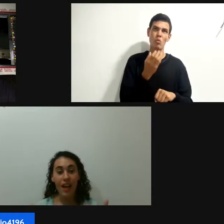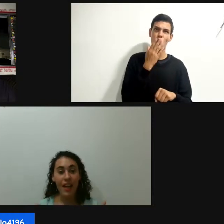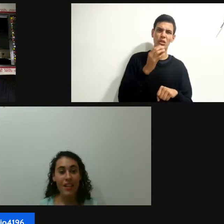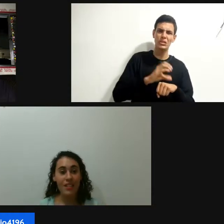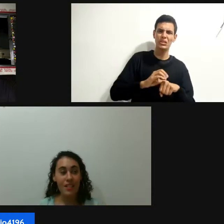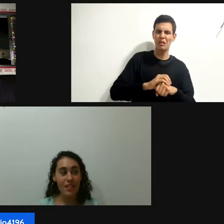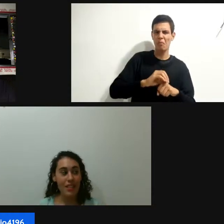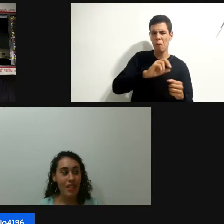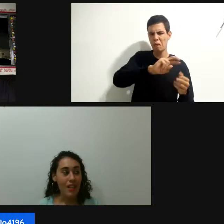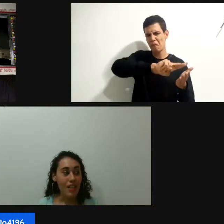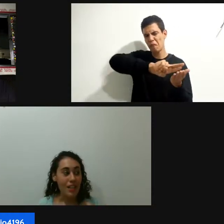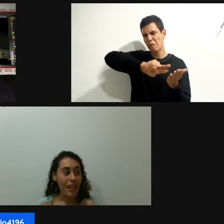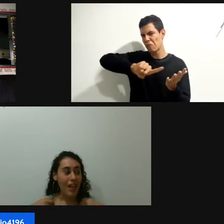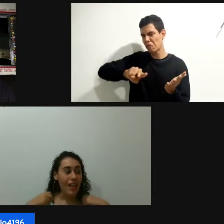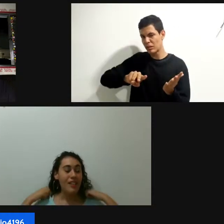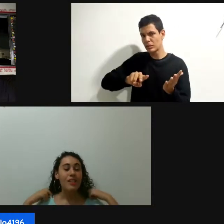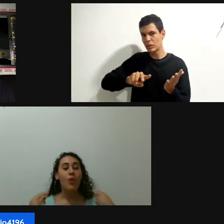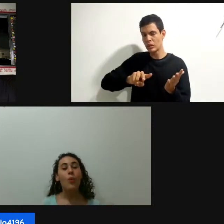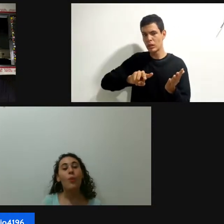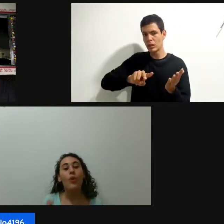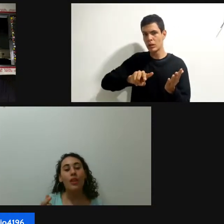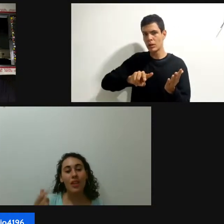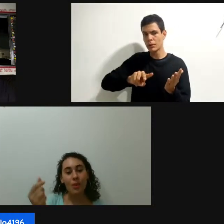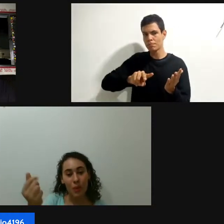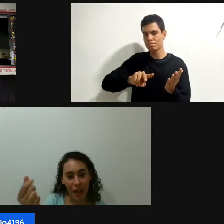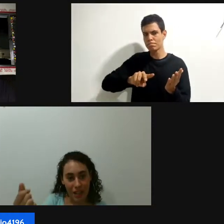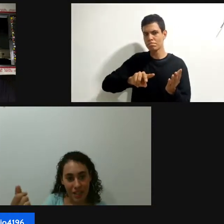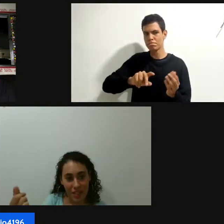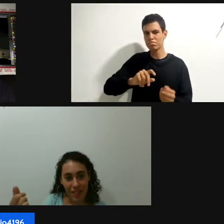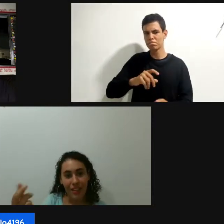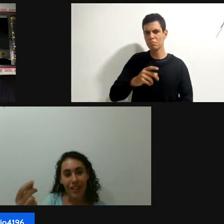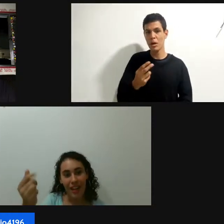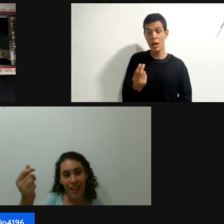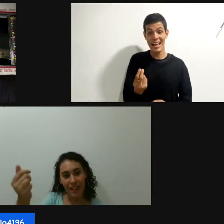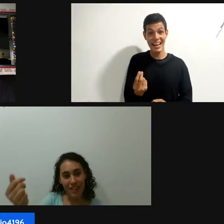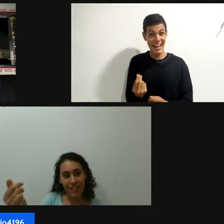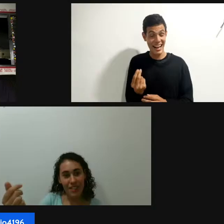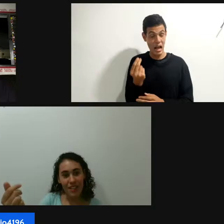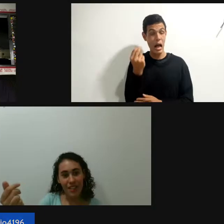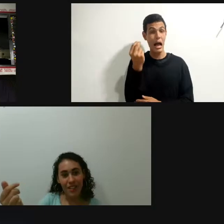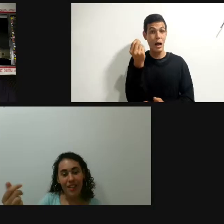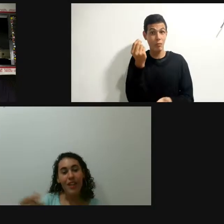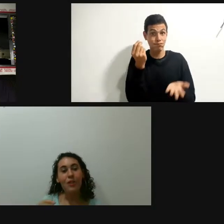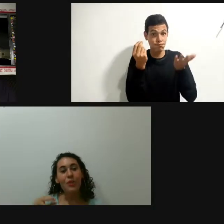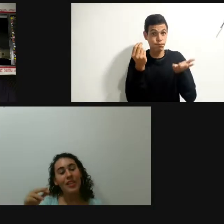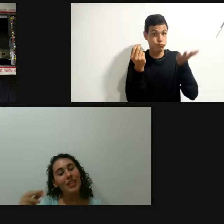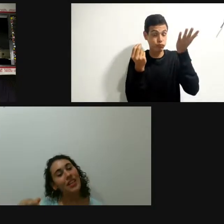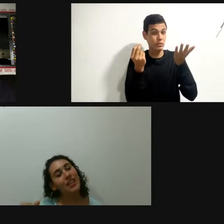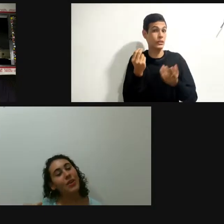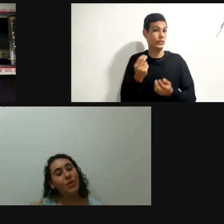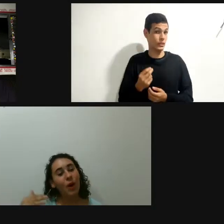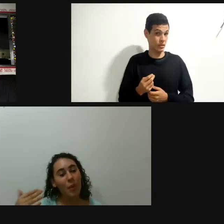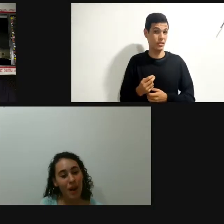cinza, elas são um pouquinho mais caras do que o normal, do